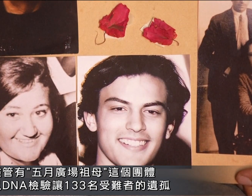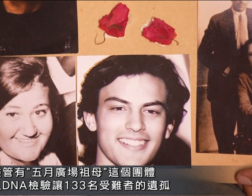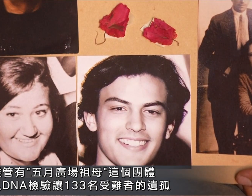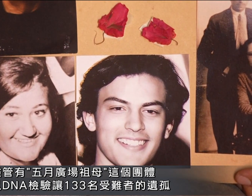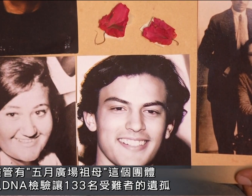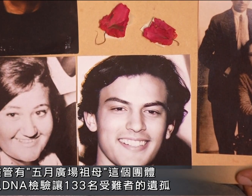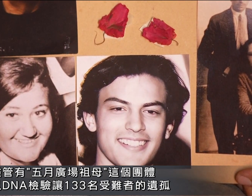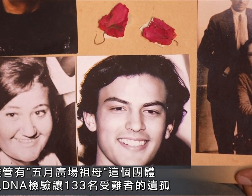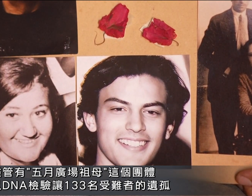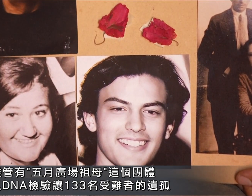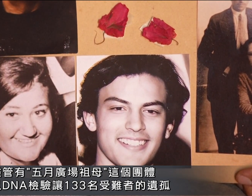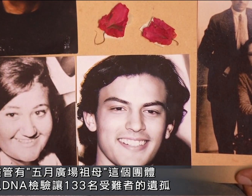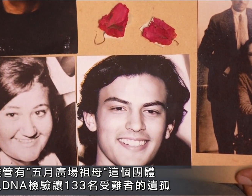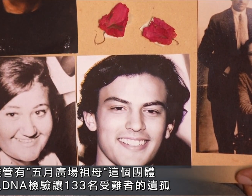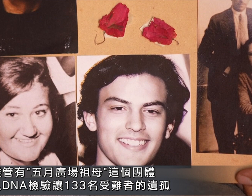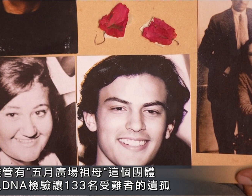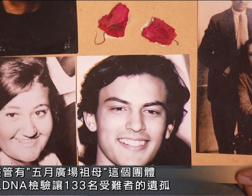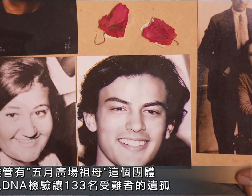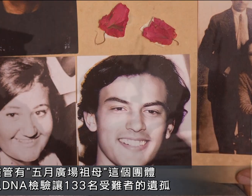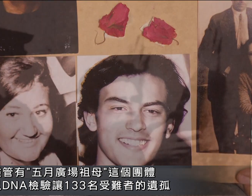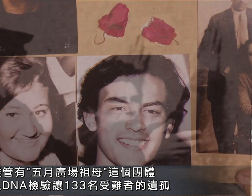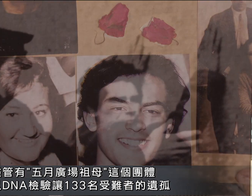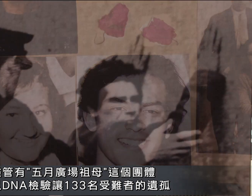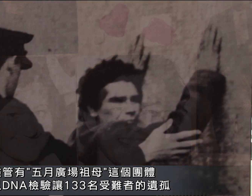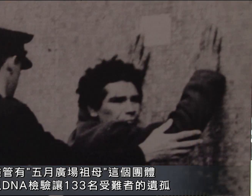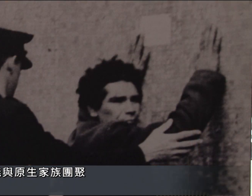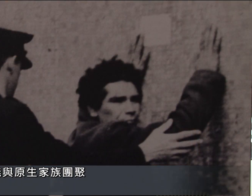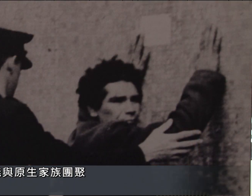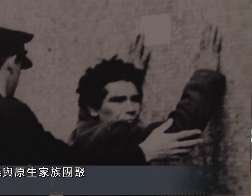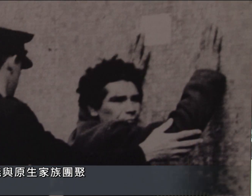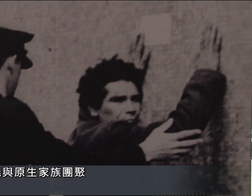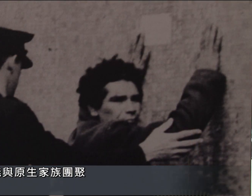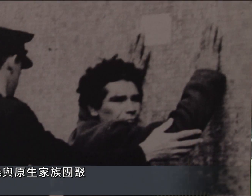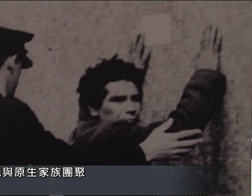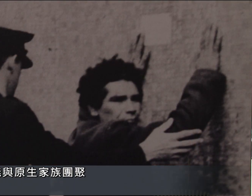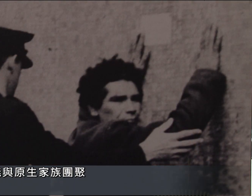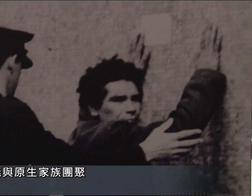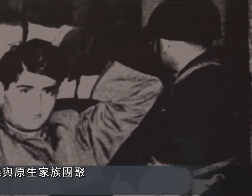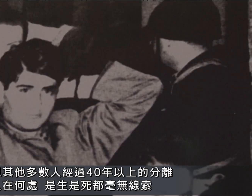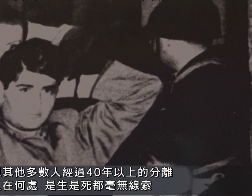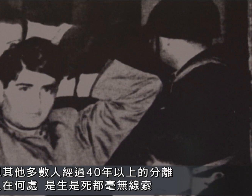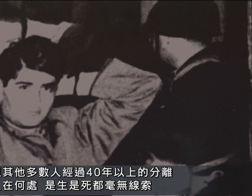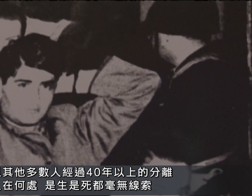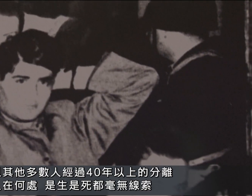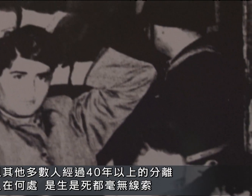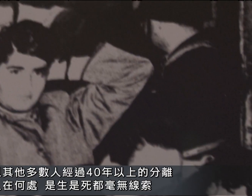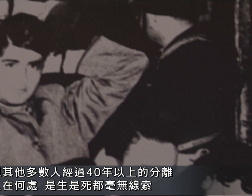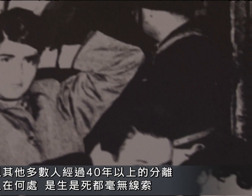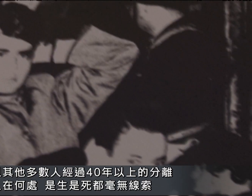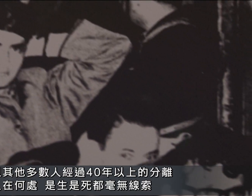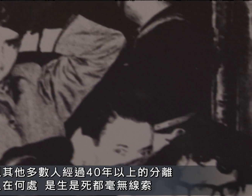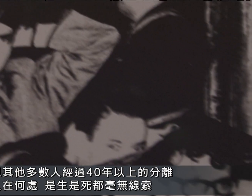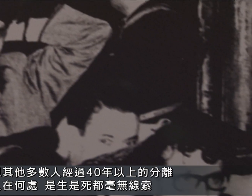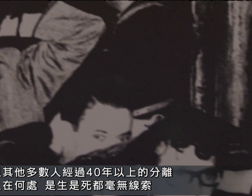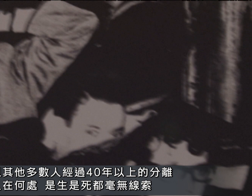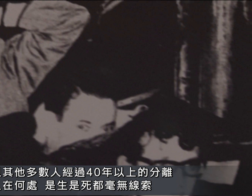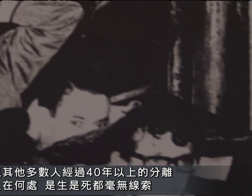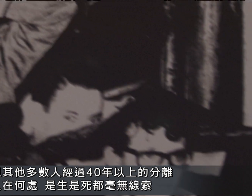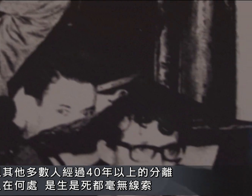验让133名受难者的遗孤能够与原生家族团聚，但其他多数人经历过40年以上的分离，人